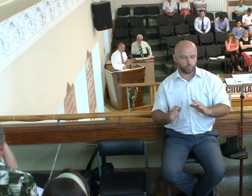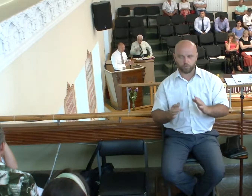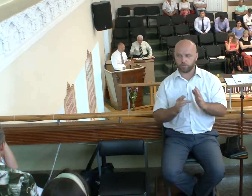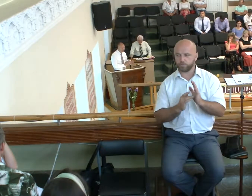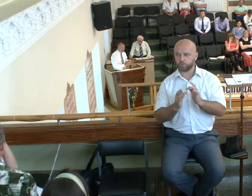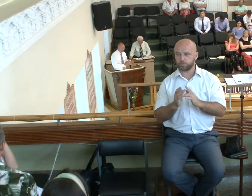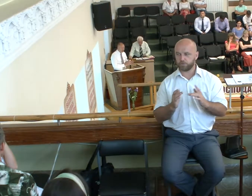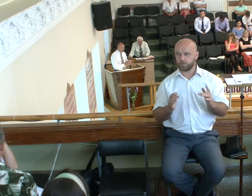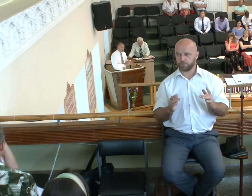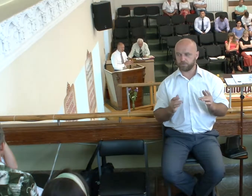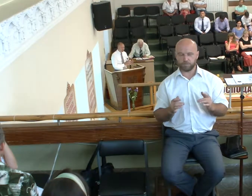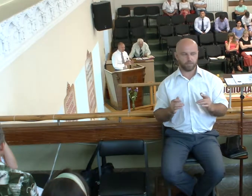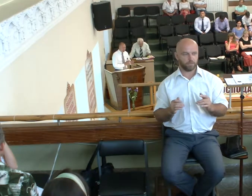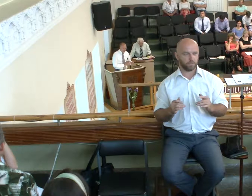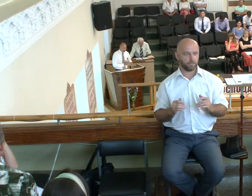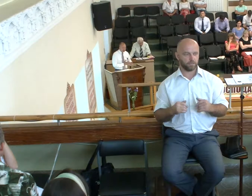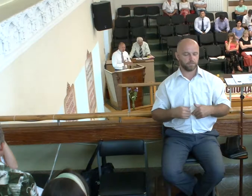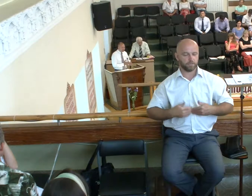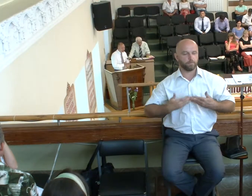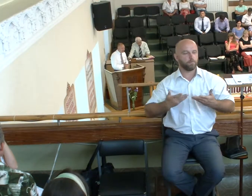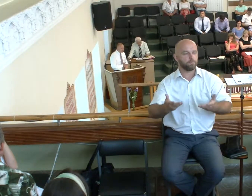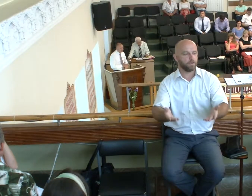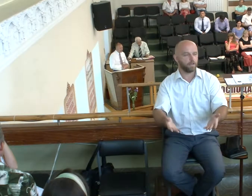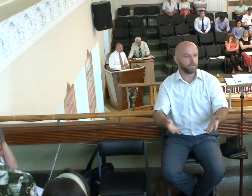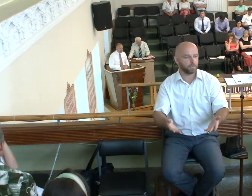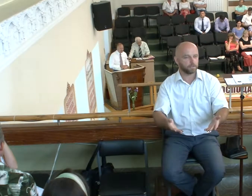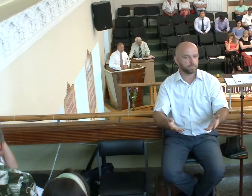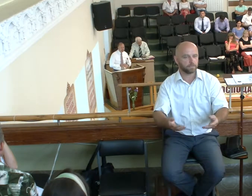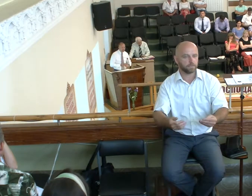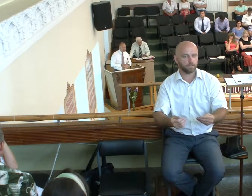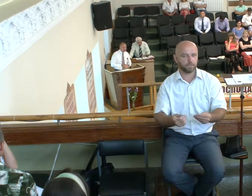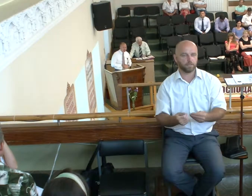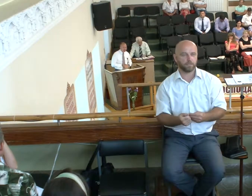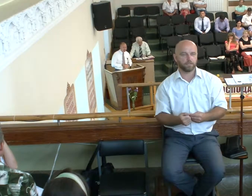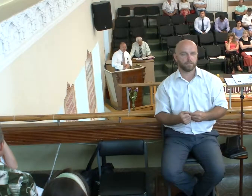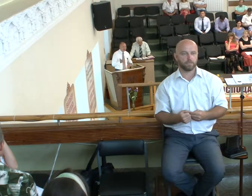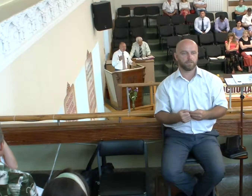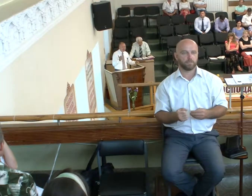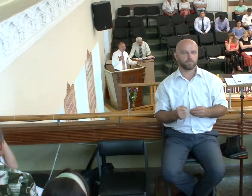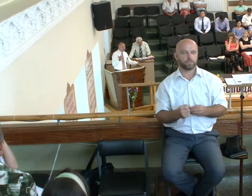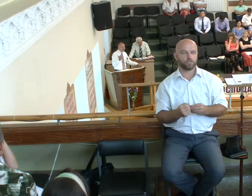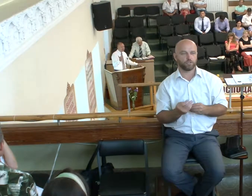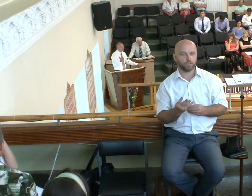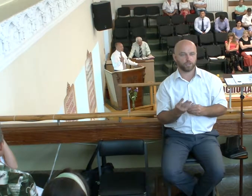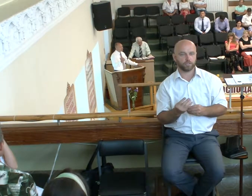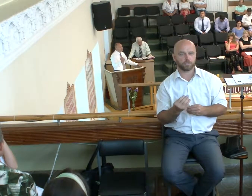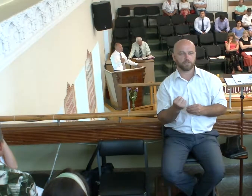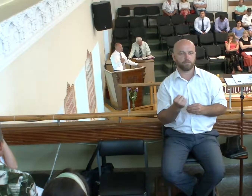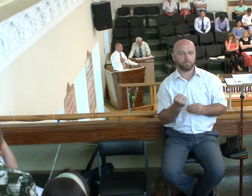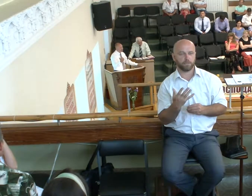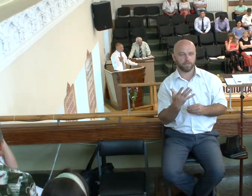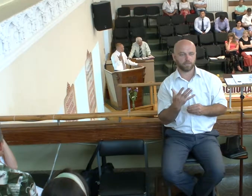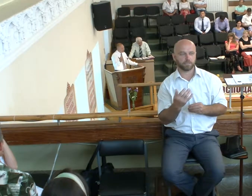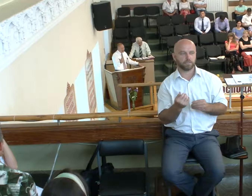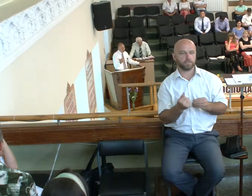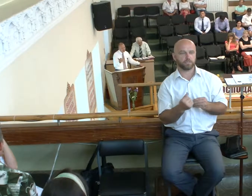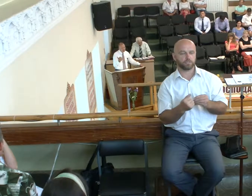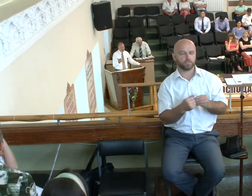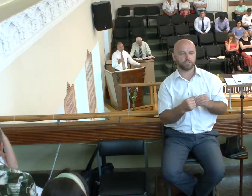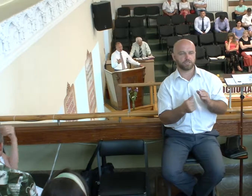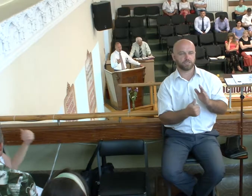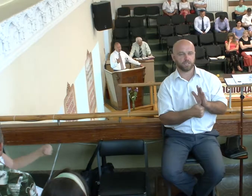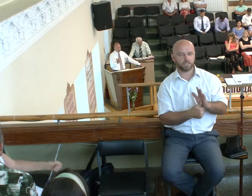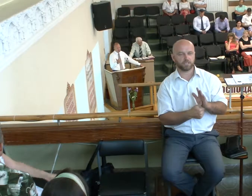Христа, всколыхнула, из него вылилась 14, 15, 16, 17 главы Евангелия от Иоанна. Друзья